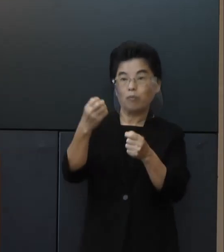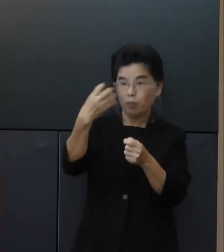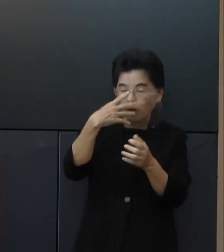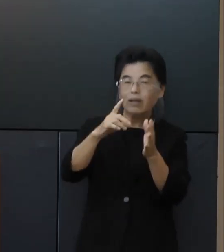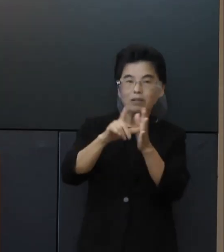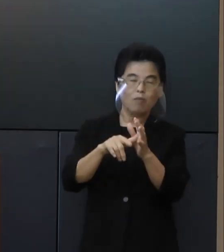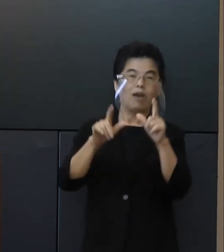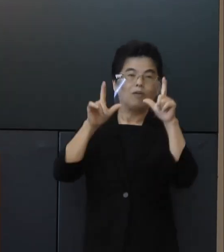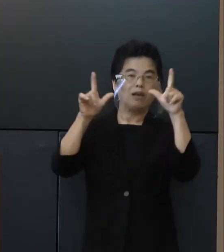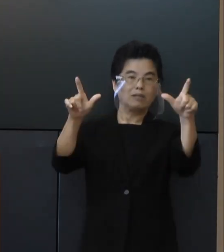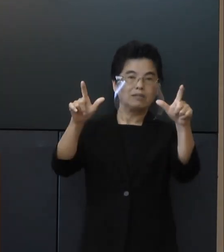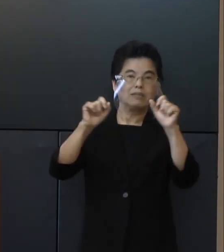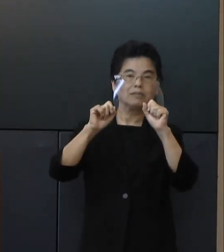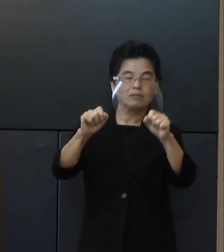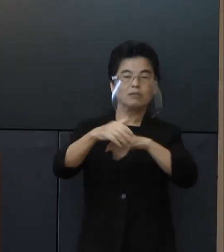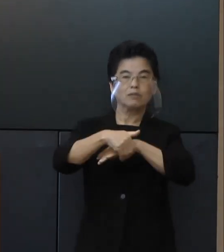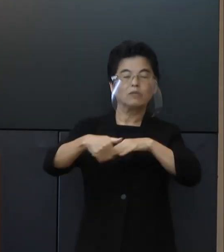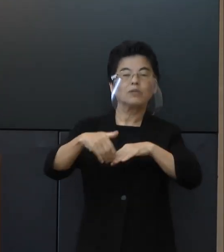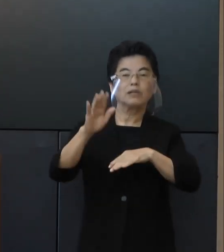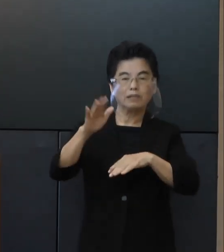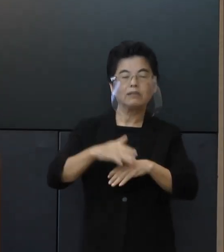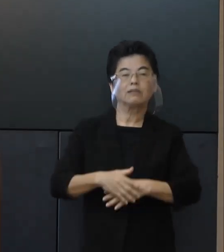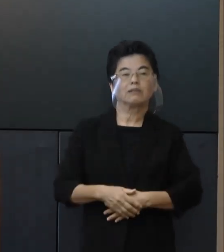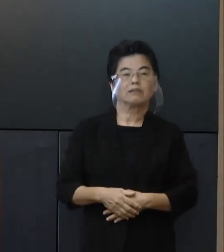したいと思っております。